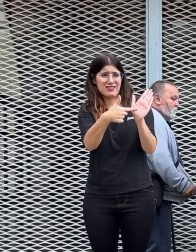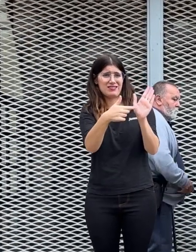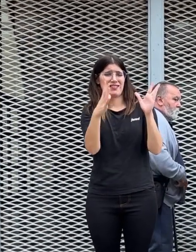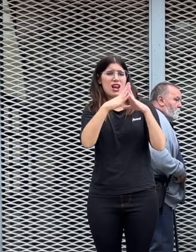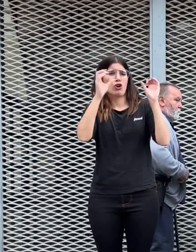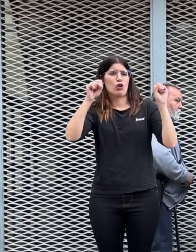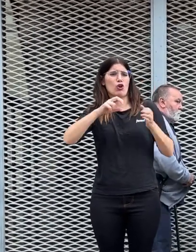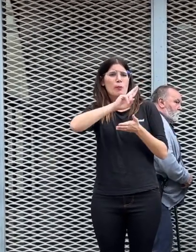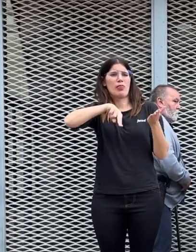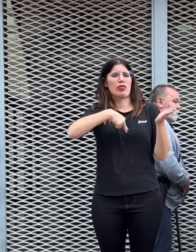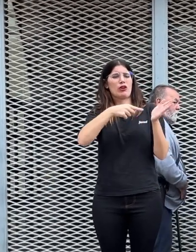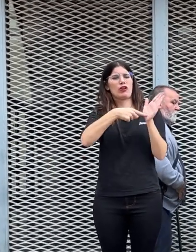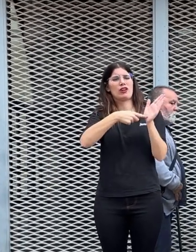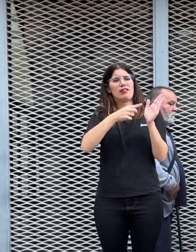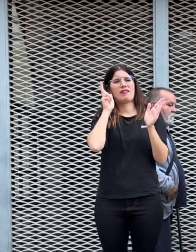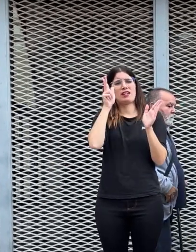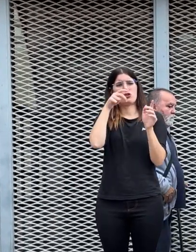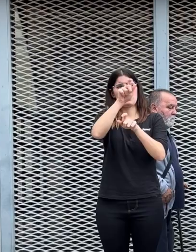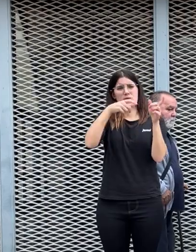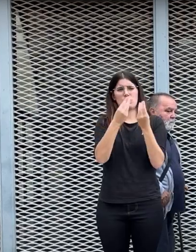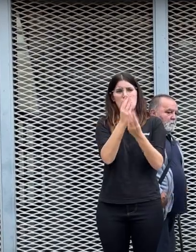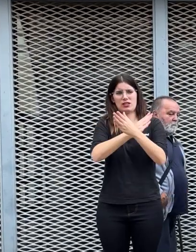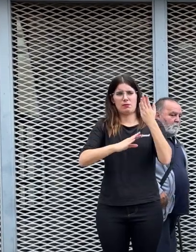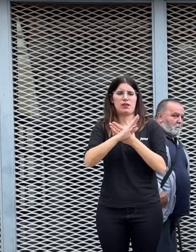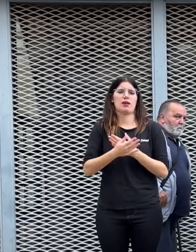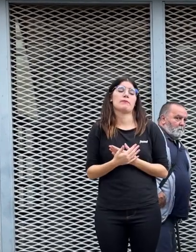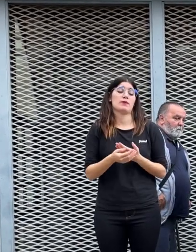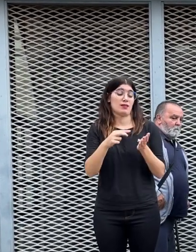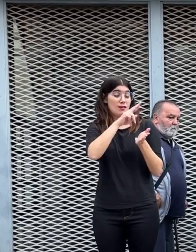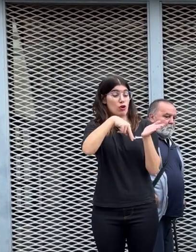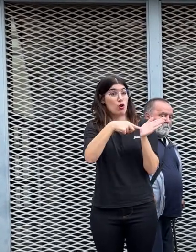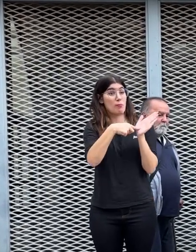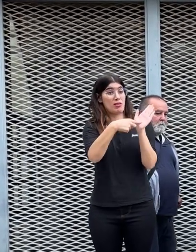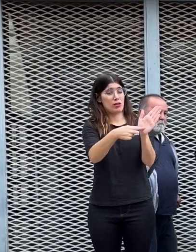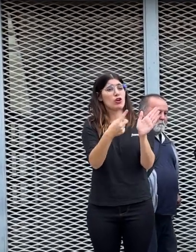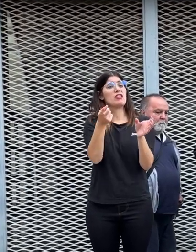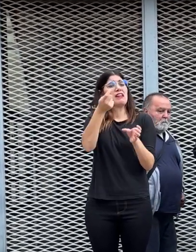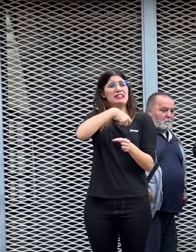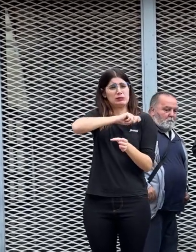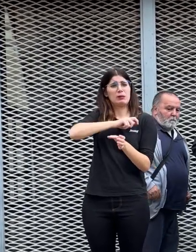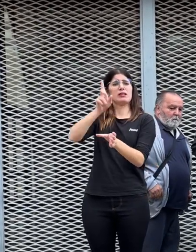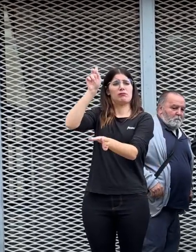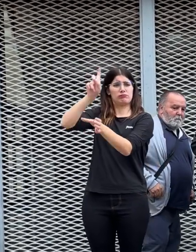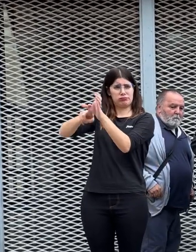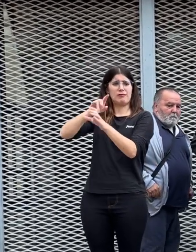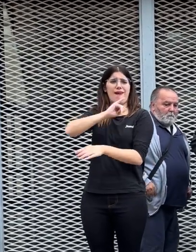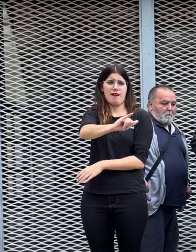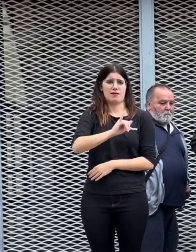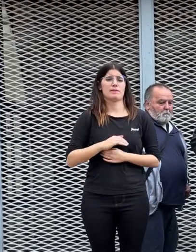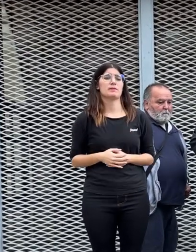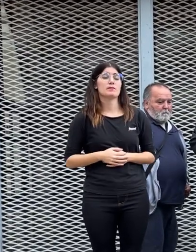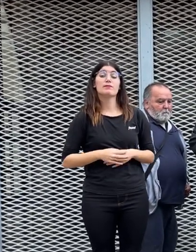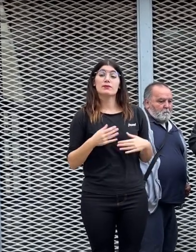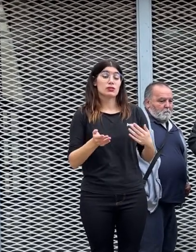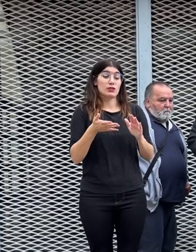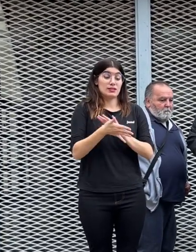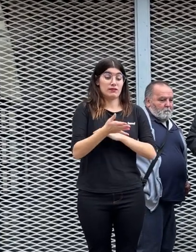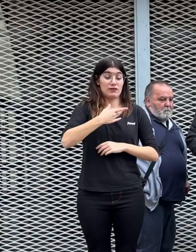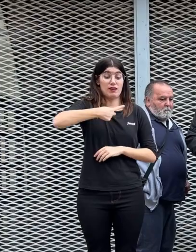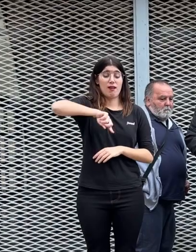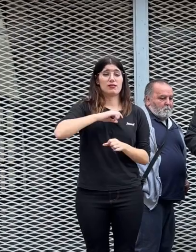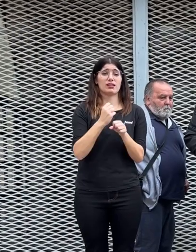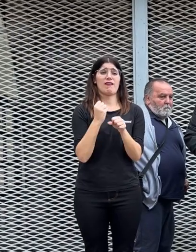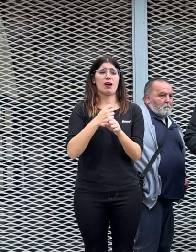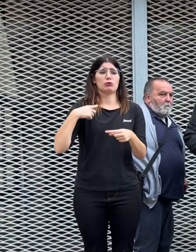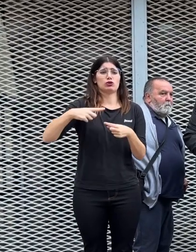Convenció dels Drets de les Persones amb Discapacitat, de la qual Espanya hi forma part i per lo que treballem dia a